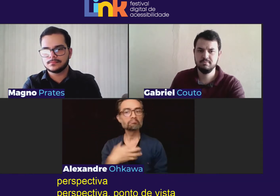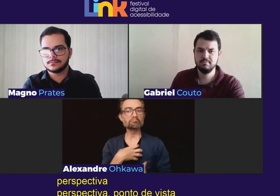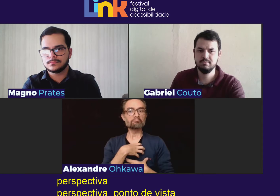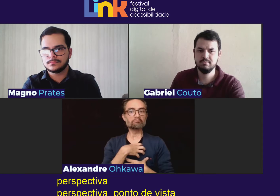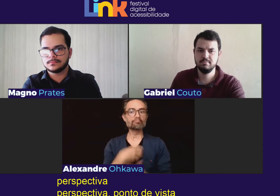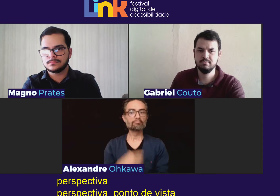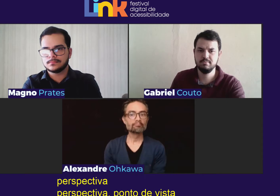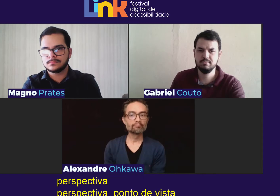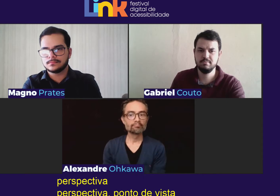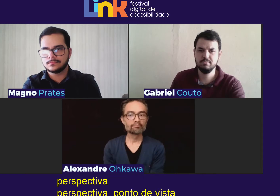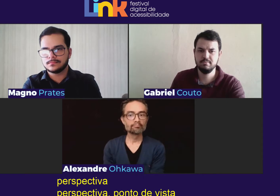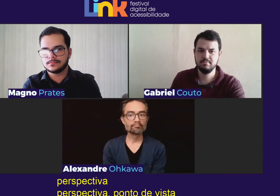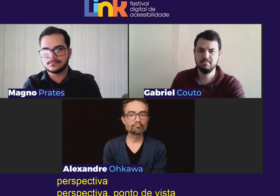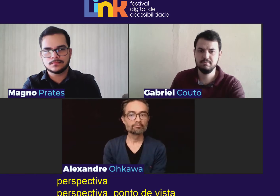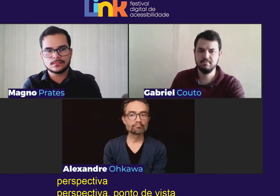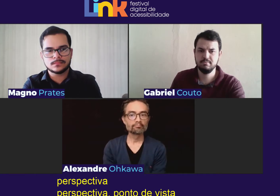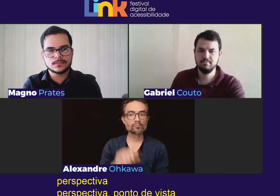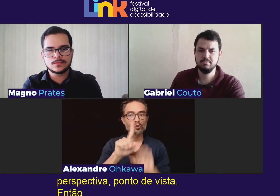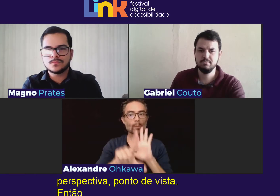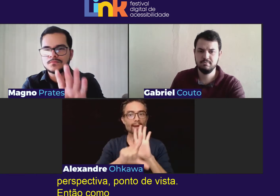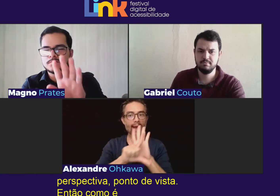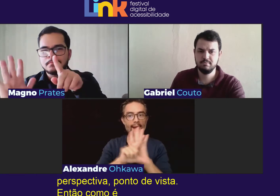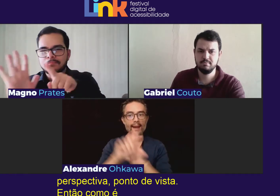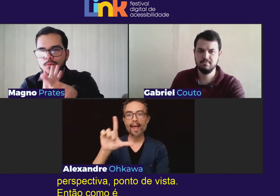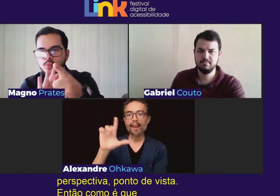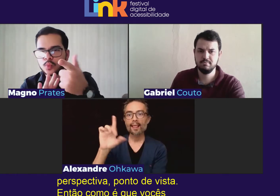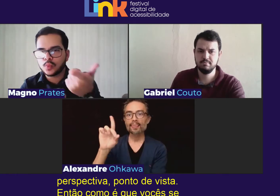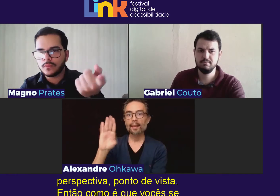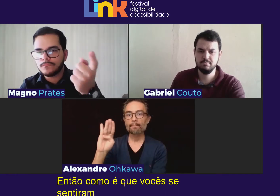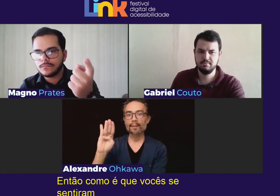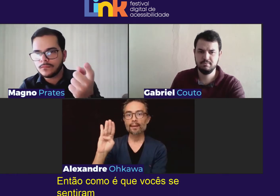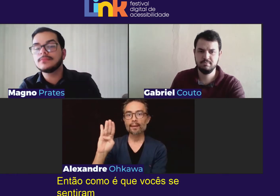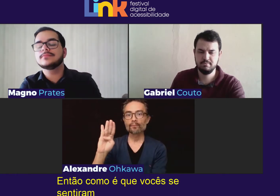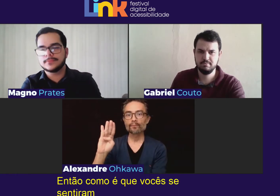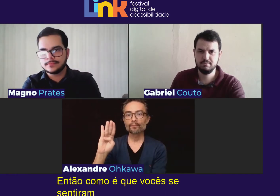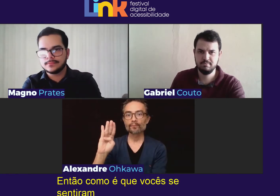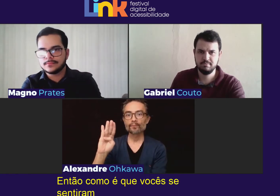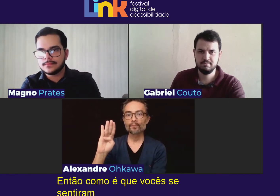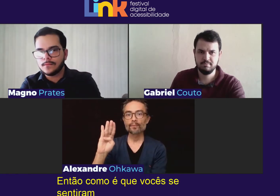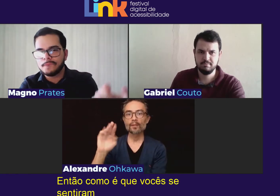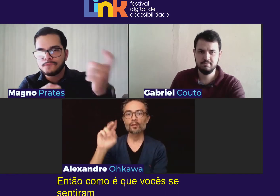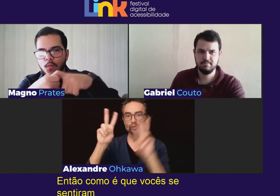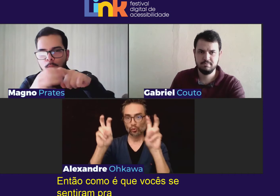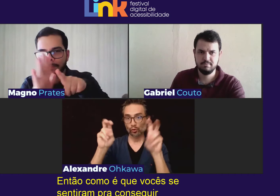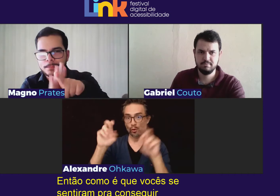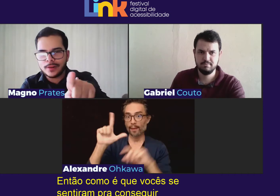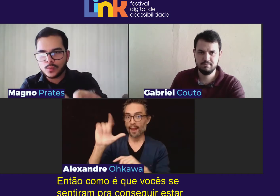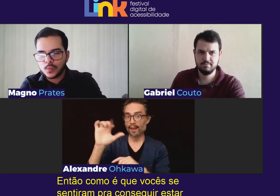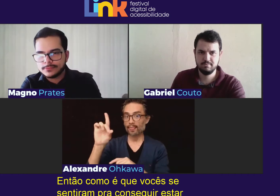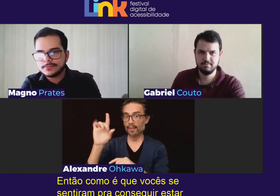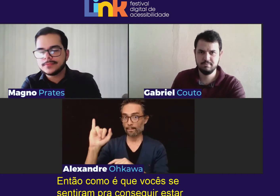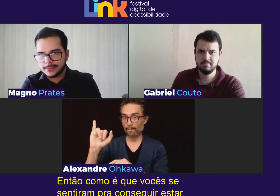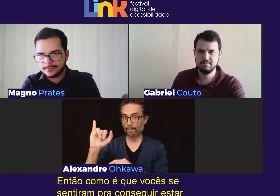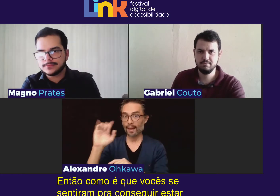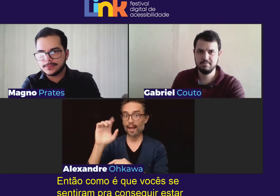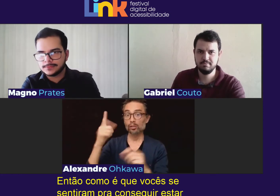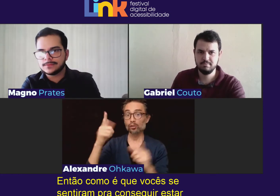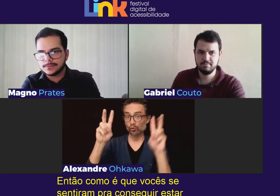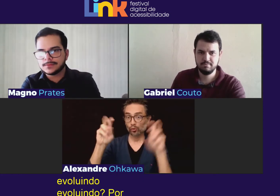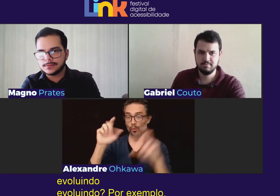é que vocês se sentiram para conseguir estar evoluindo, né? Então, por exemplo, da LDB, sobre a LDB. Eu ainda estou perguntando sobre